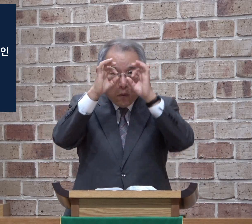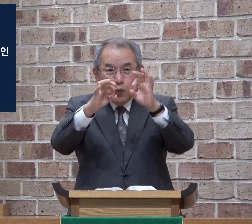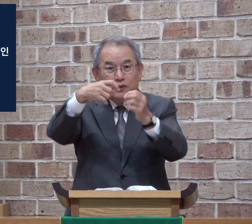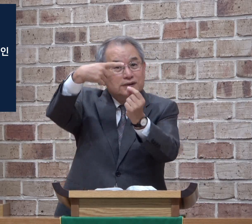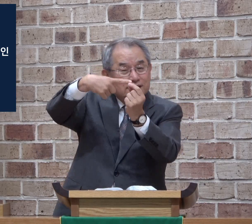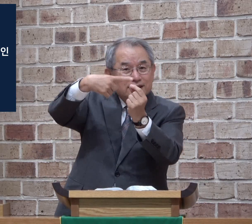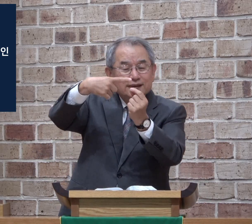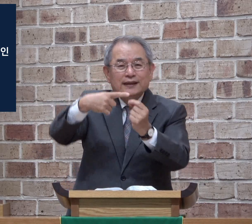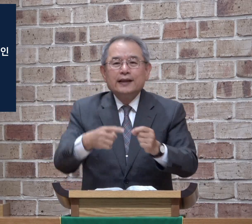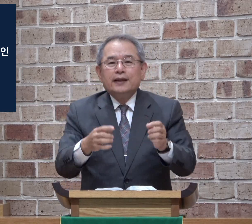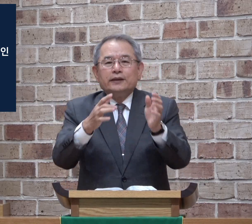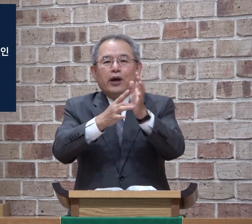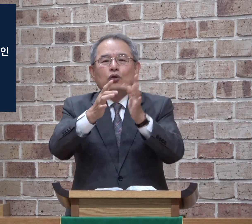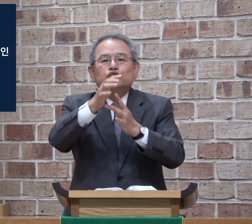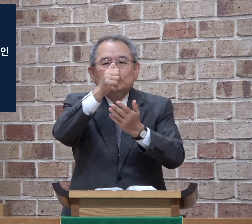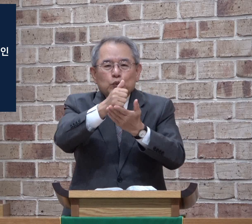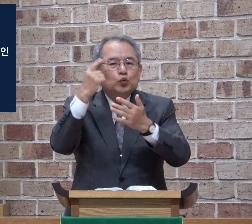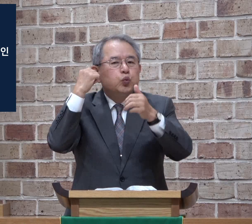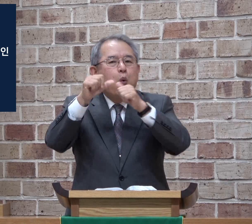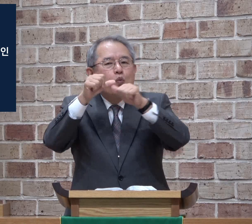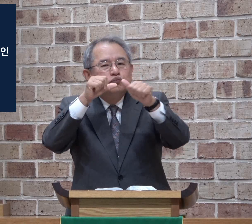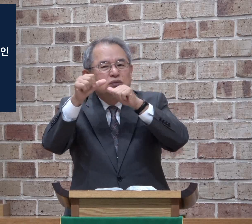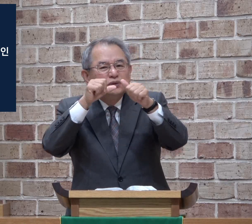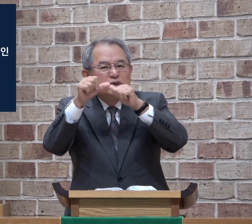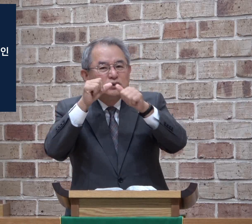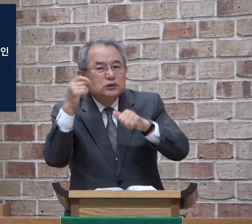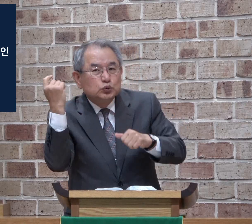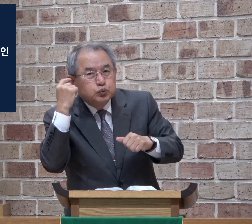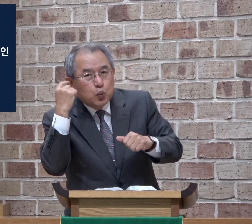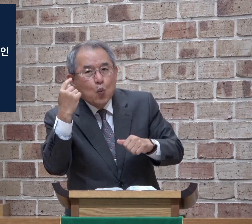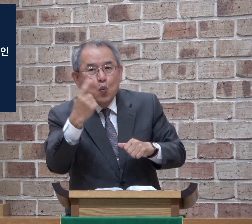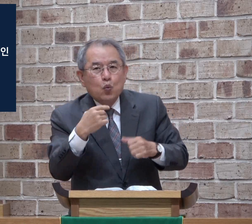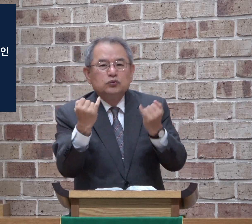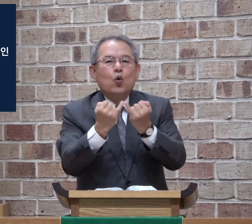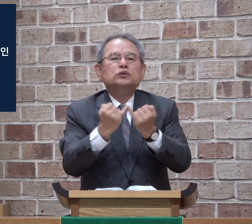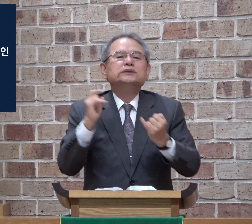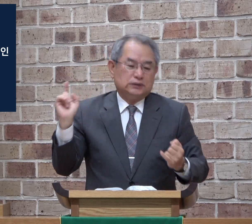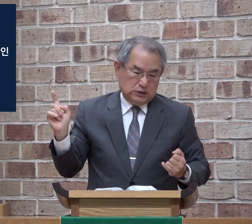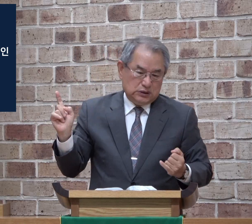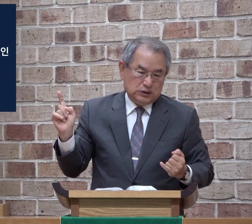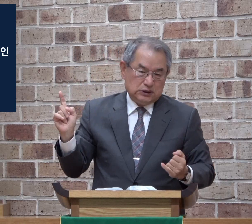첫 번째로 먼저 예수님의 소문을 듣고 찾아옵니다.